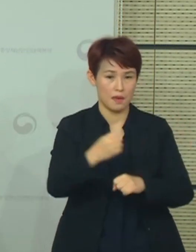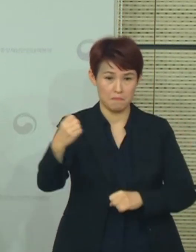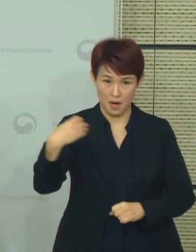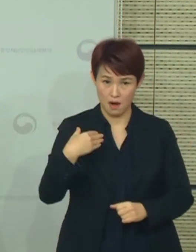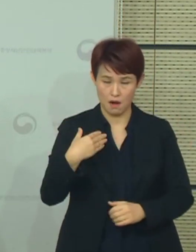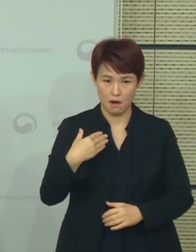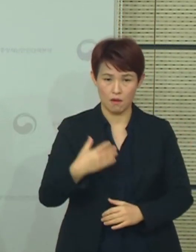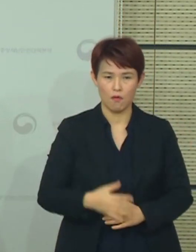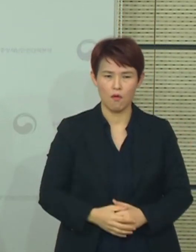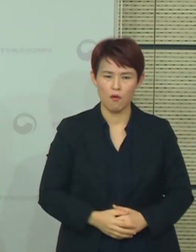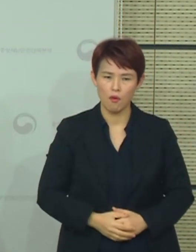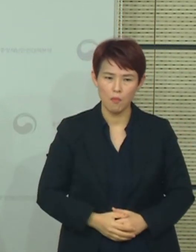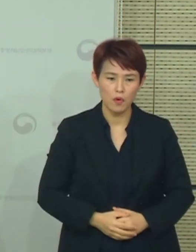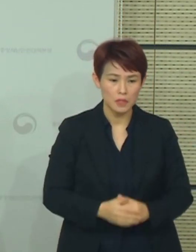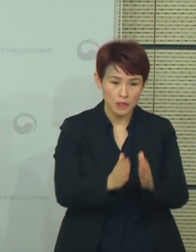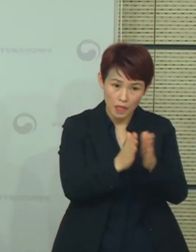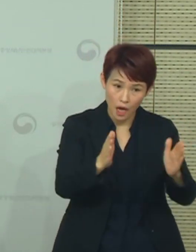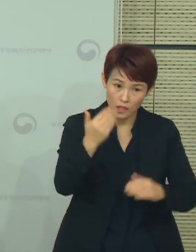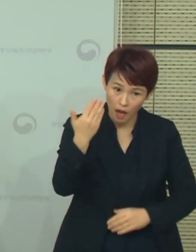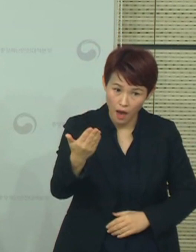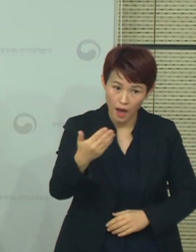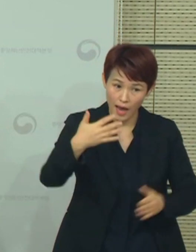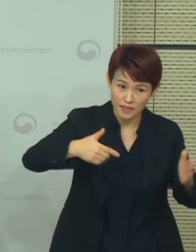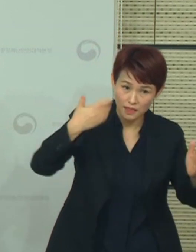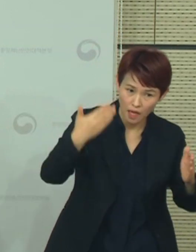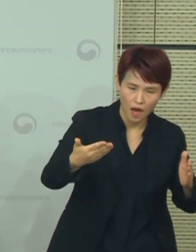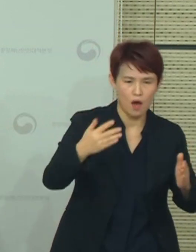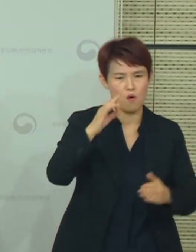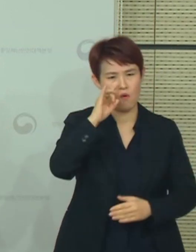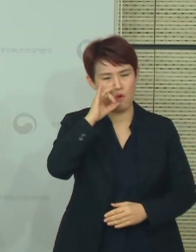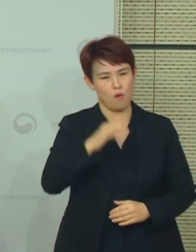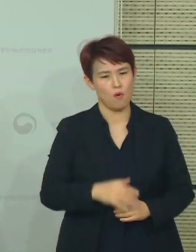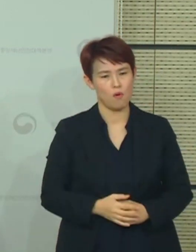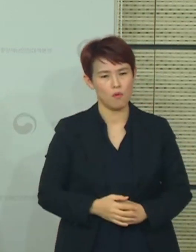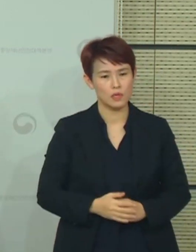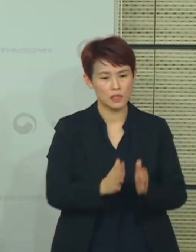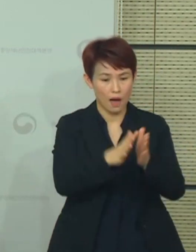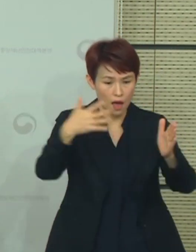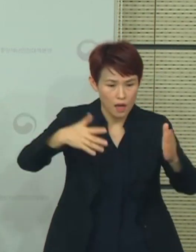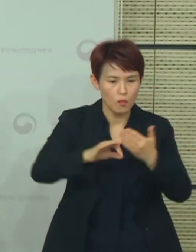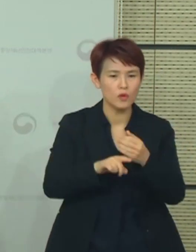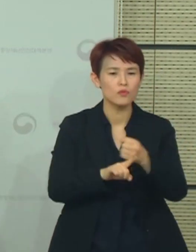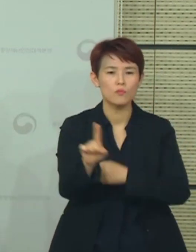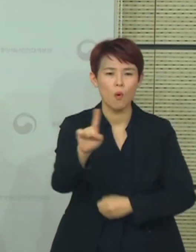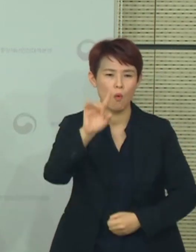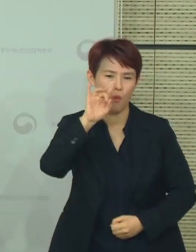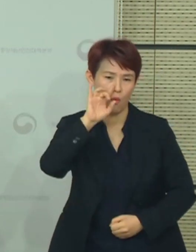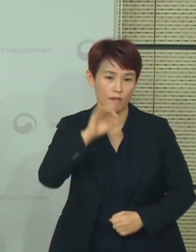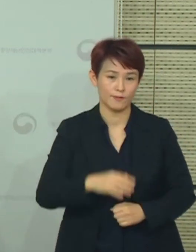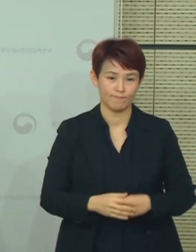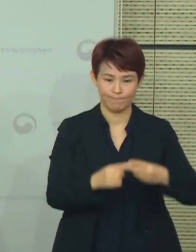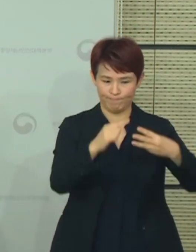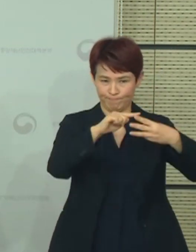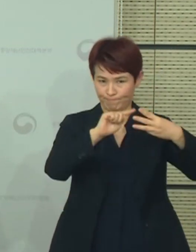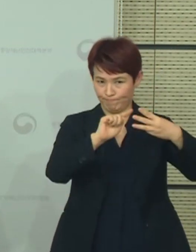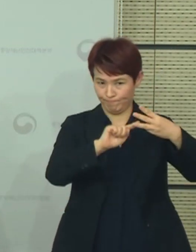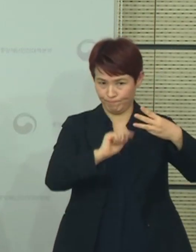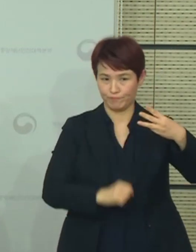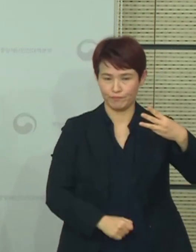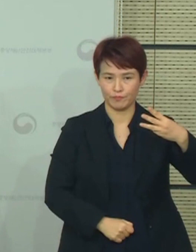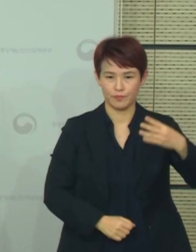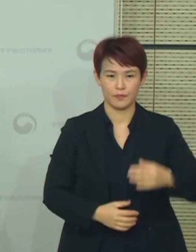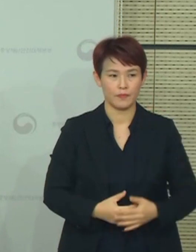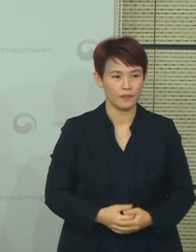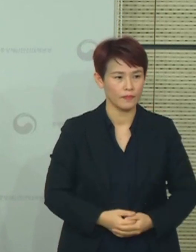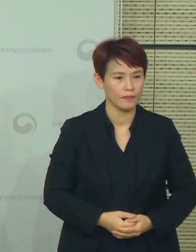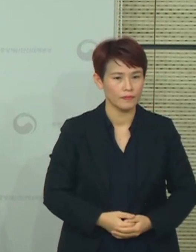하셨었는데 이게 시작이 된 것인지 또 시작이 안 됐다면 이유는 무엇인지 좀 간단히 말씀을 좀 부탁드립니다.